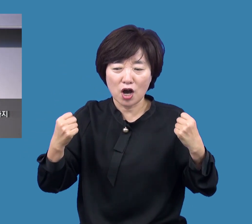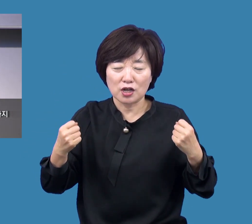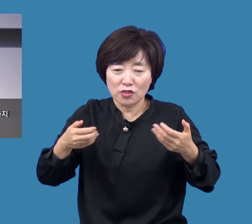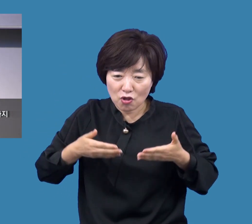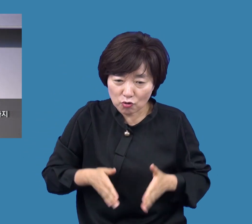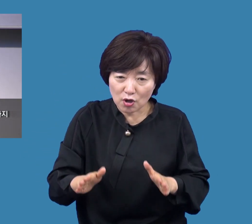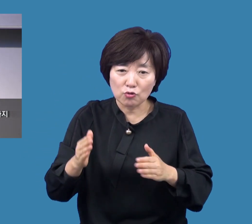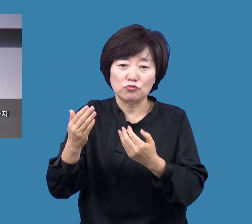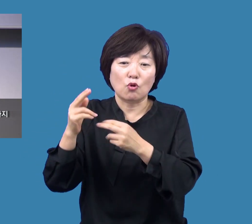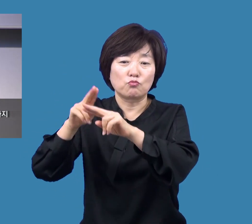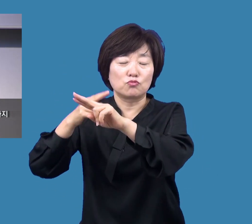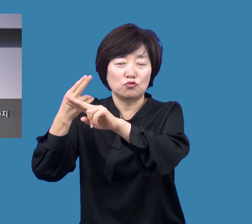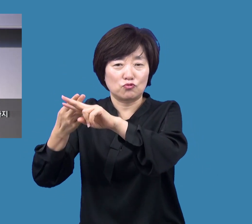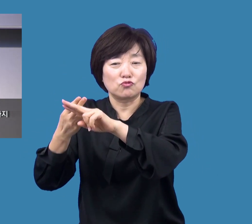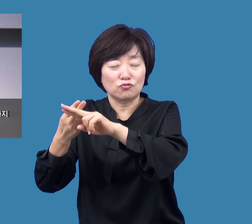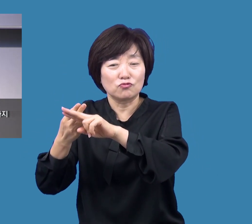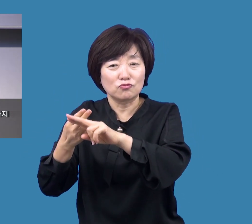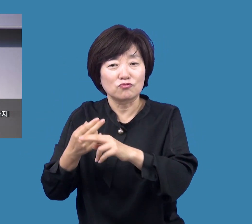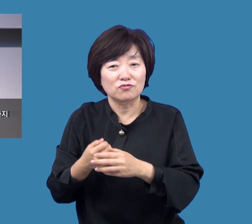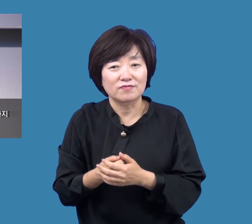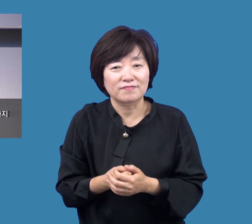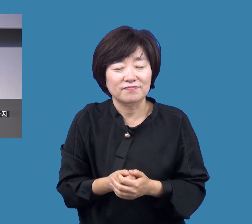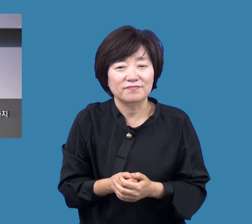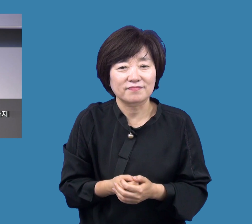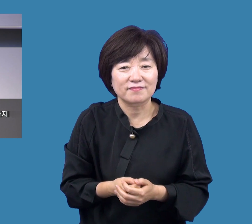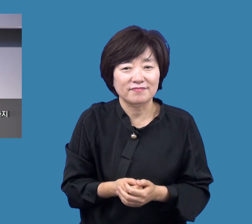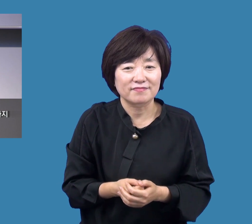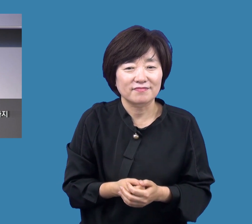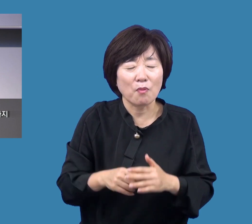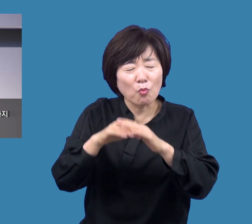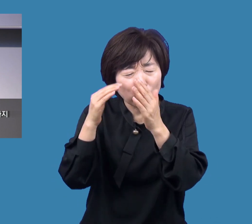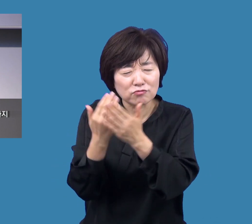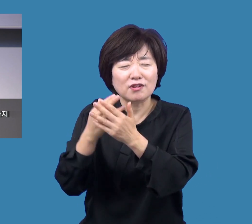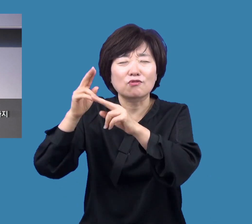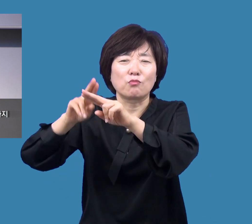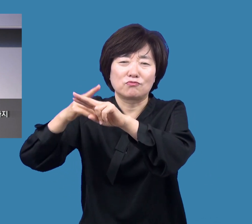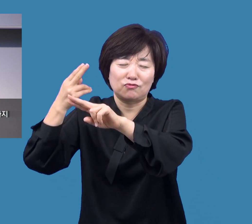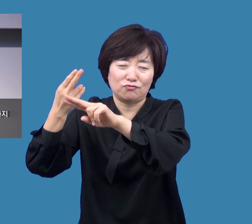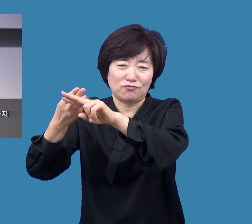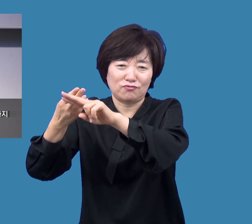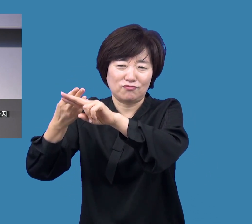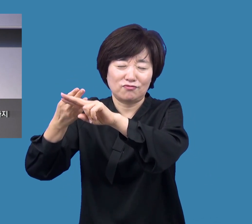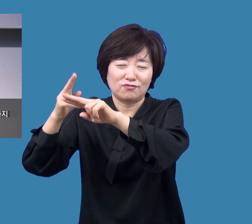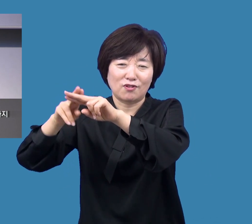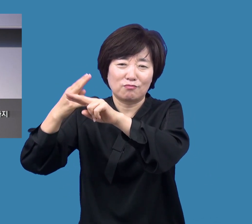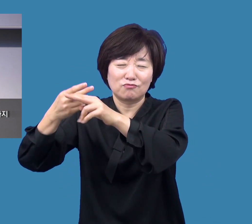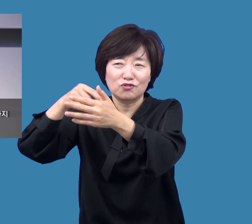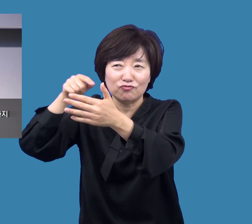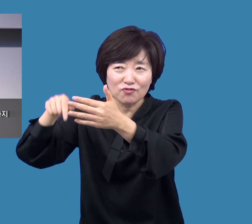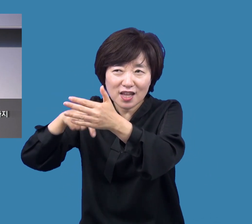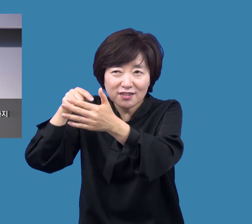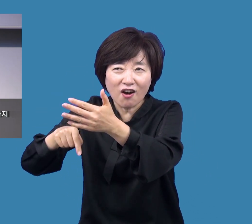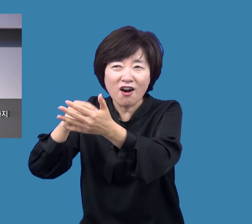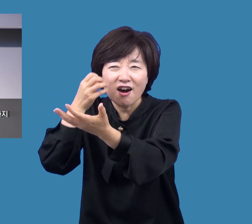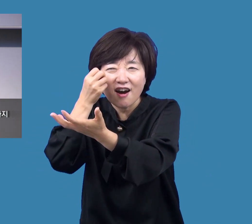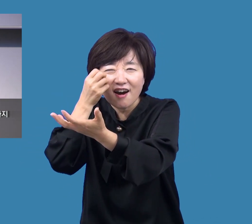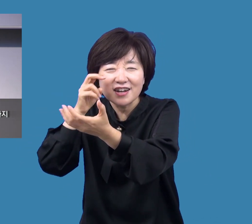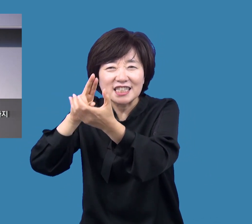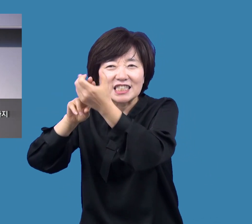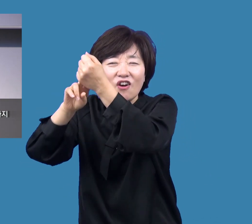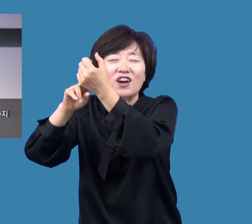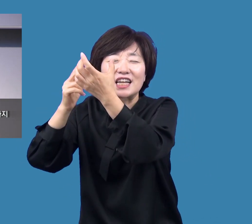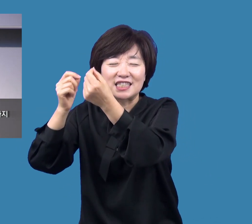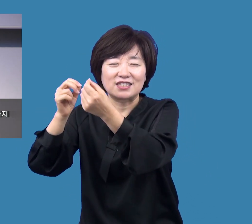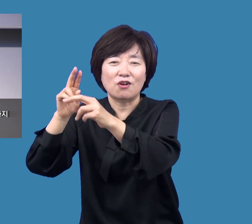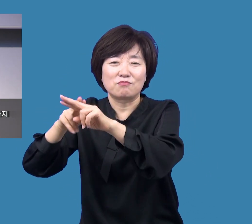선물이고, 이제 그렇잖아요. 모든 게 선물인데 그 중에서 특별히 초자연적인 선물들이 있다는 거예요.